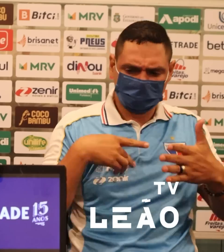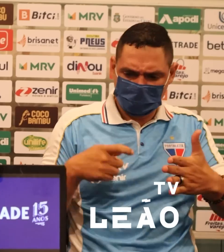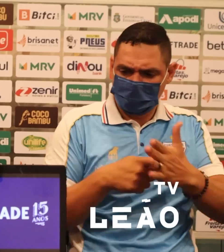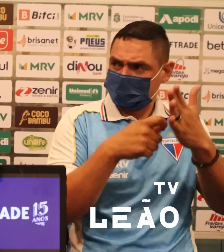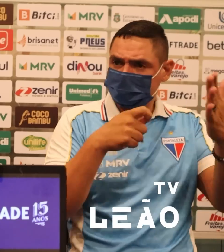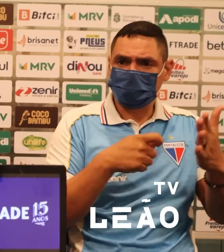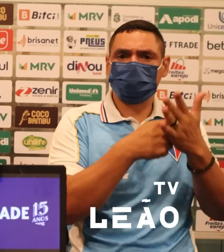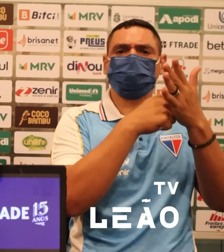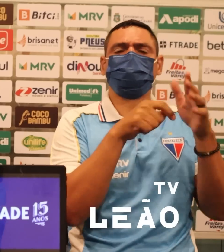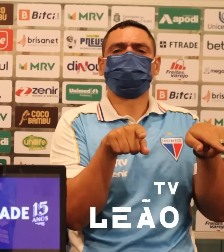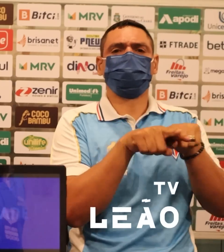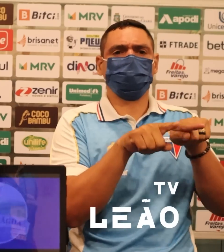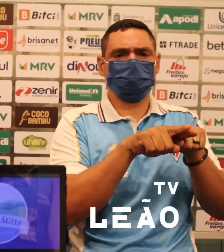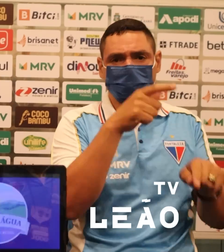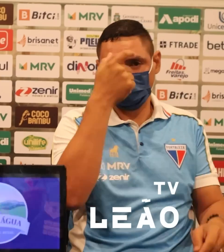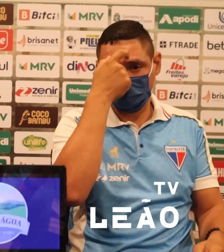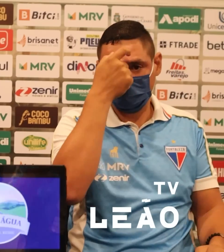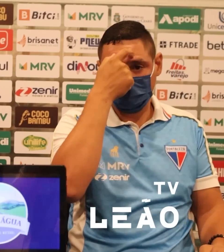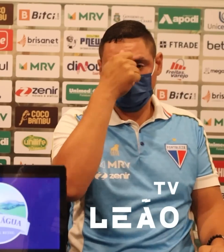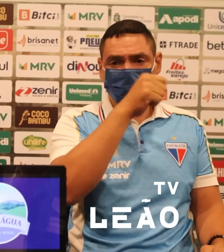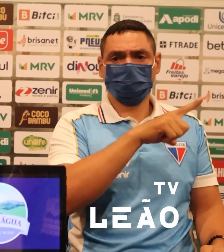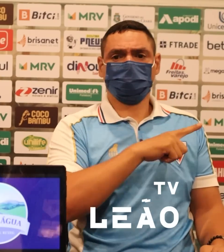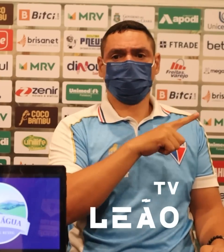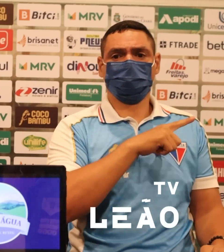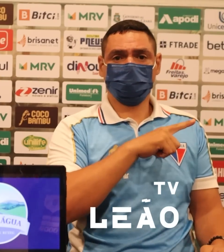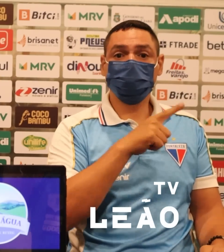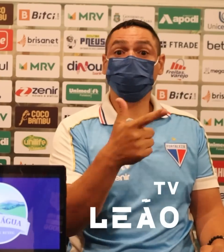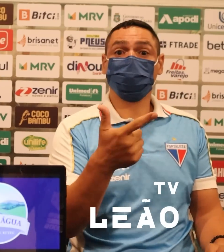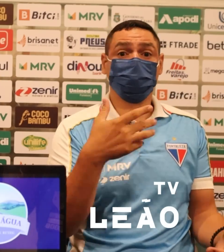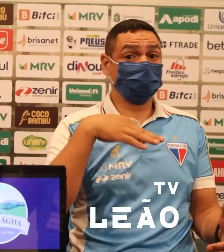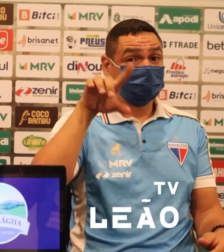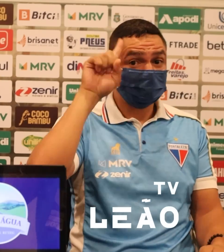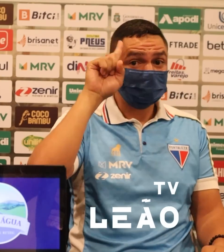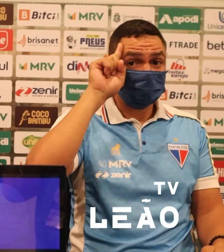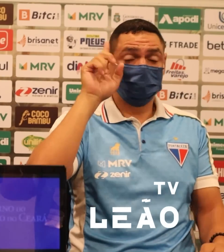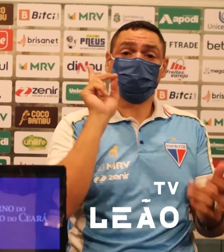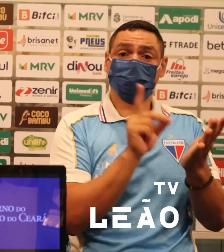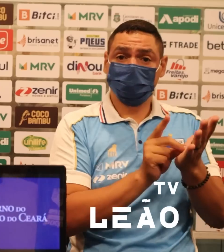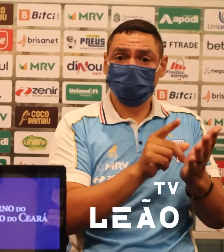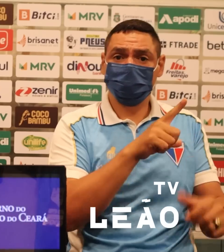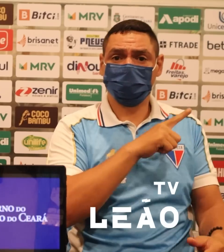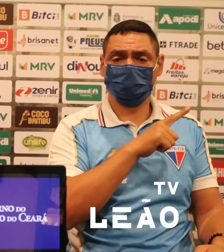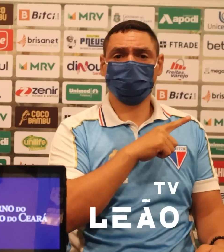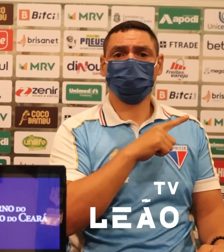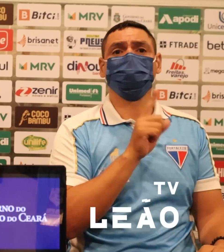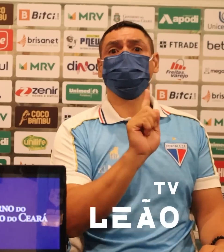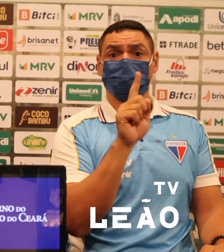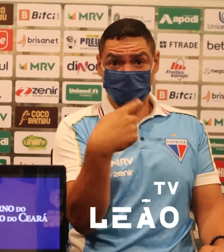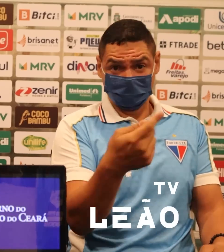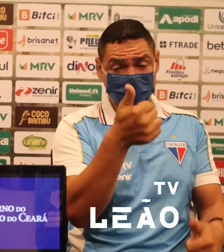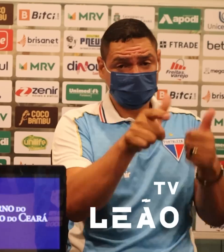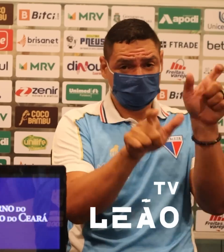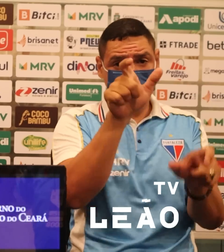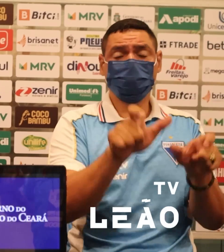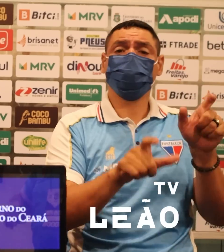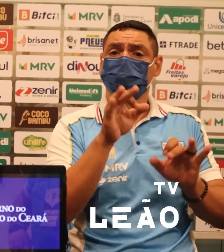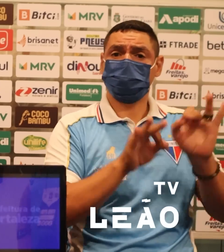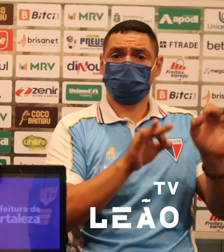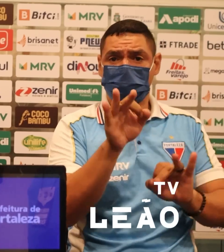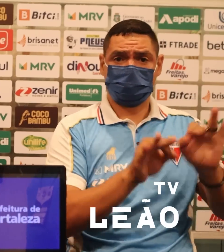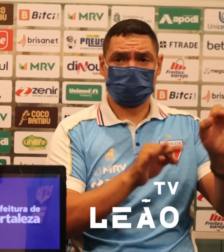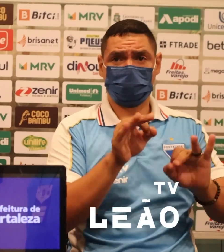exige mucha concentración, o día a día. Ellos están preparados para